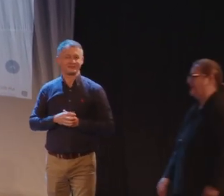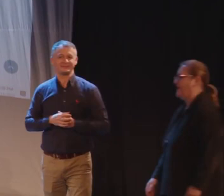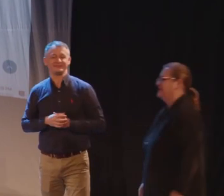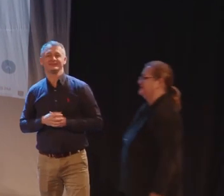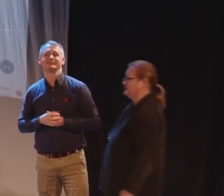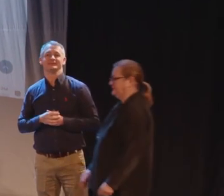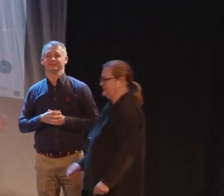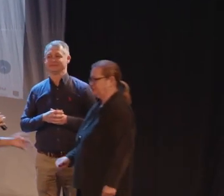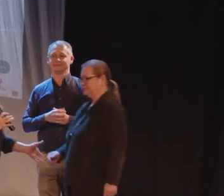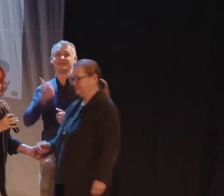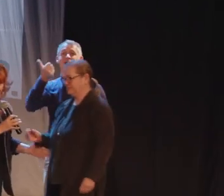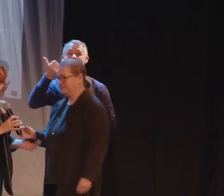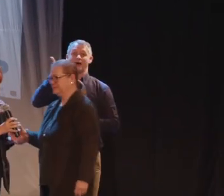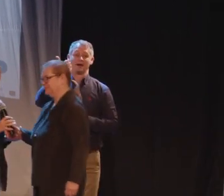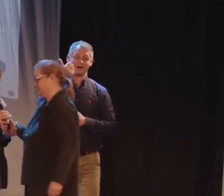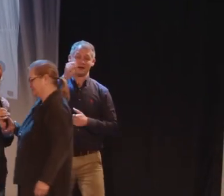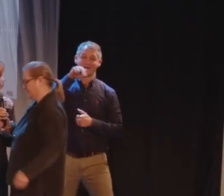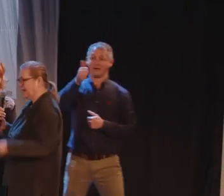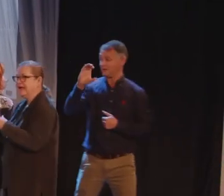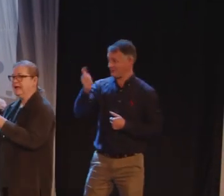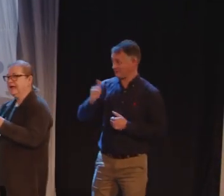Anca este o prietenă veche de-a noastră.